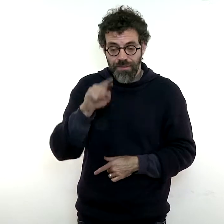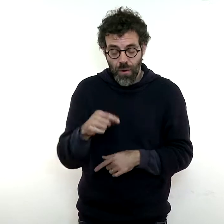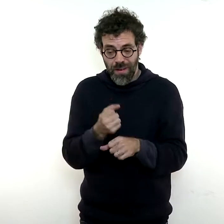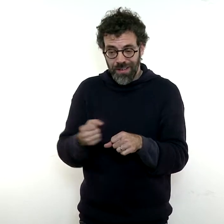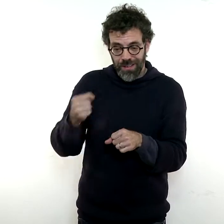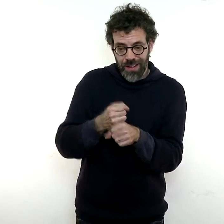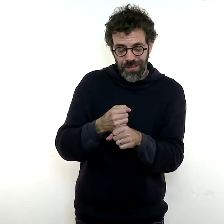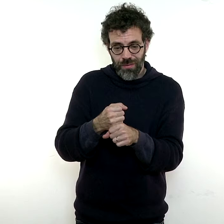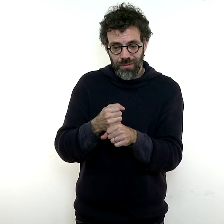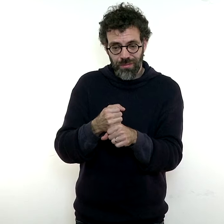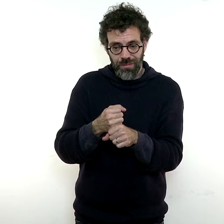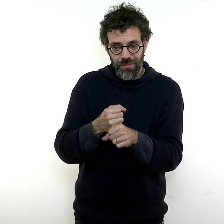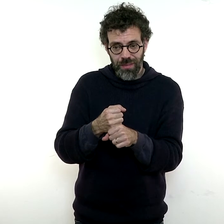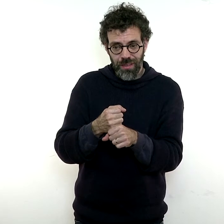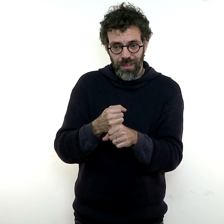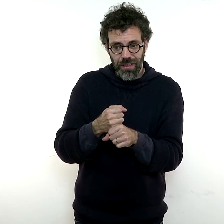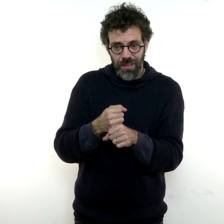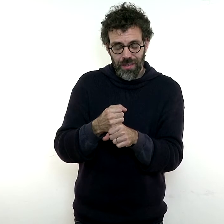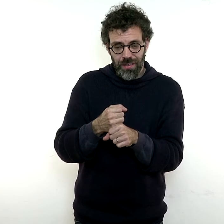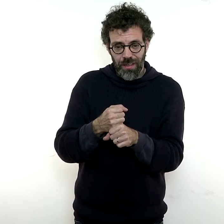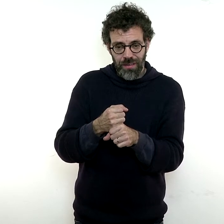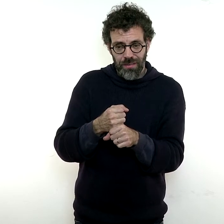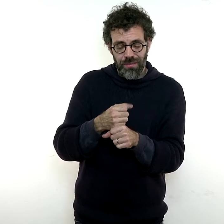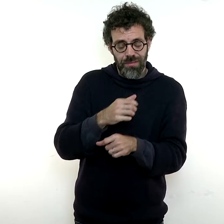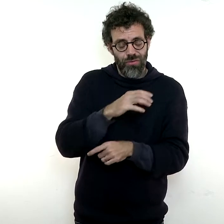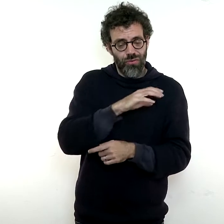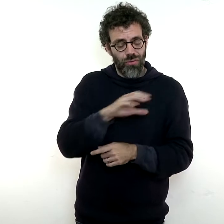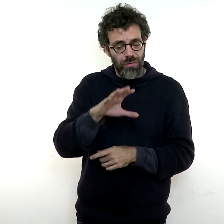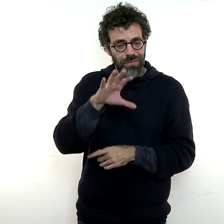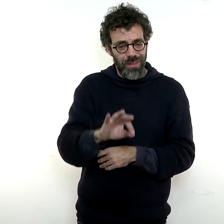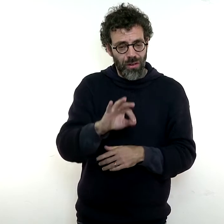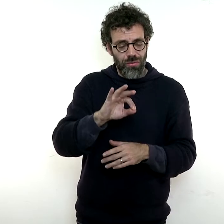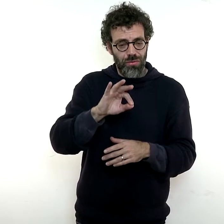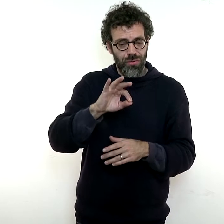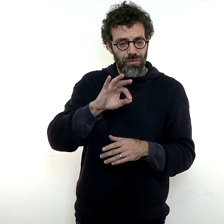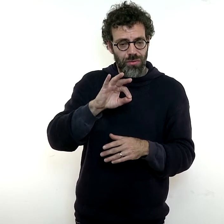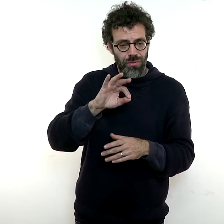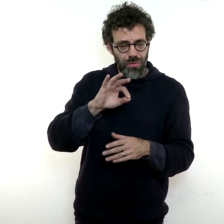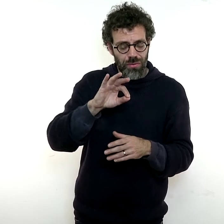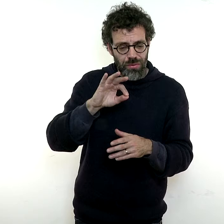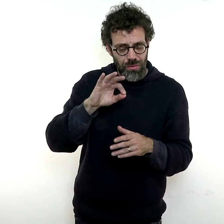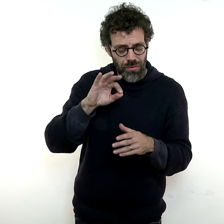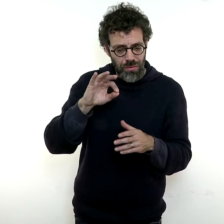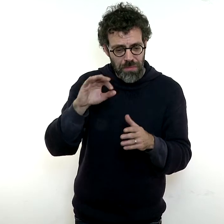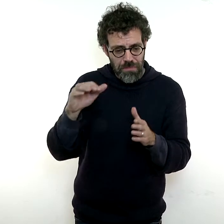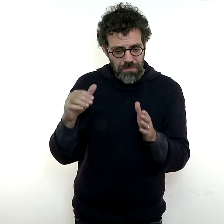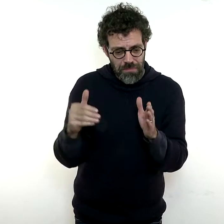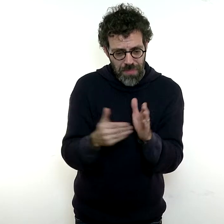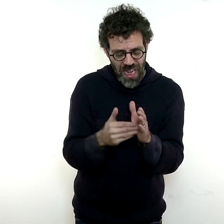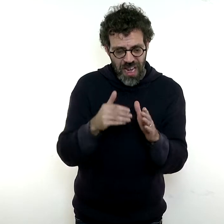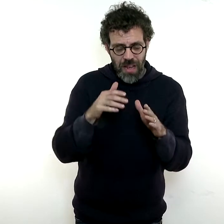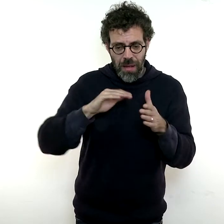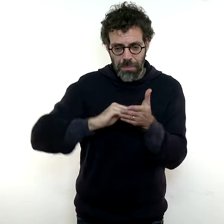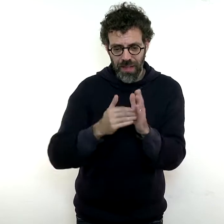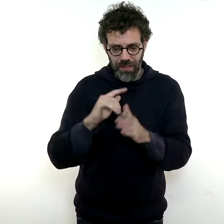1500 m² d'un skatepark, la réalisation sur 1000 m² d'un ball et d'un snake,